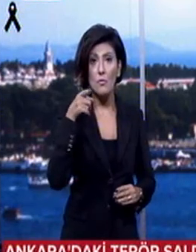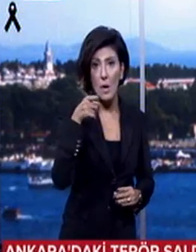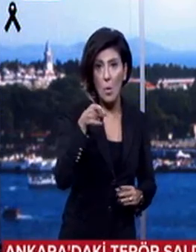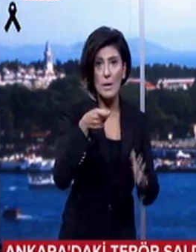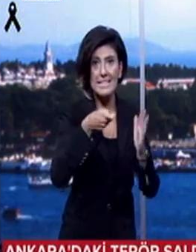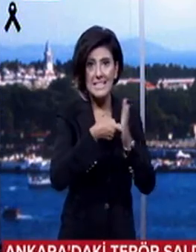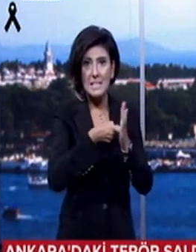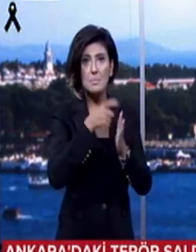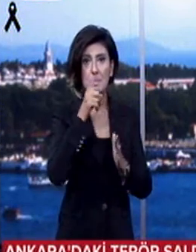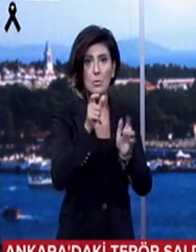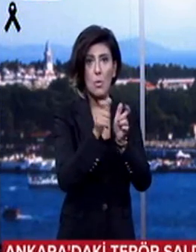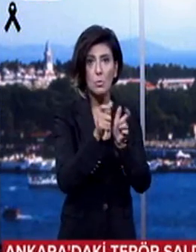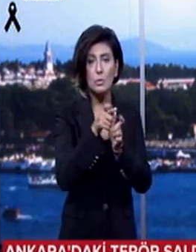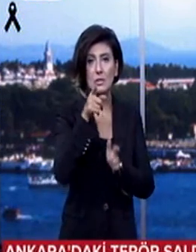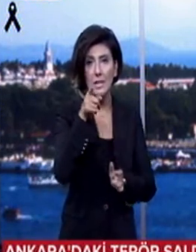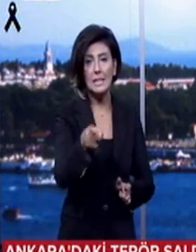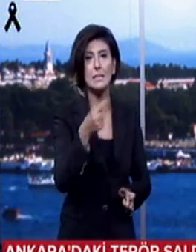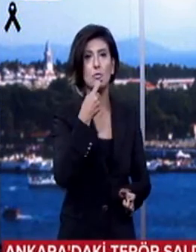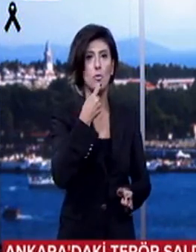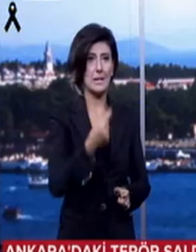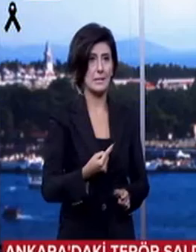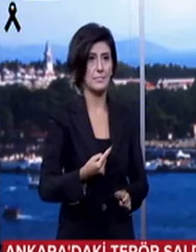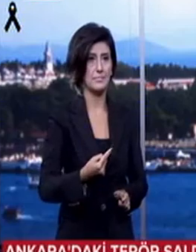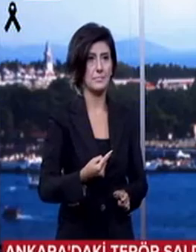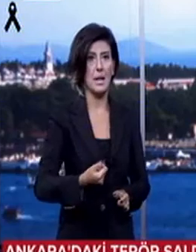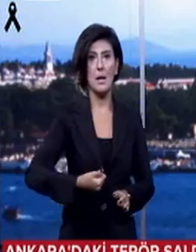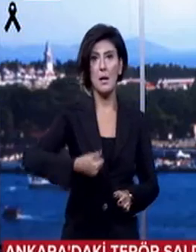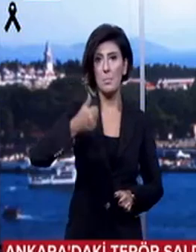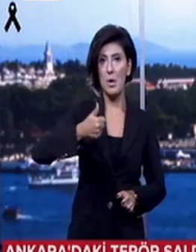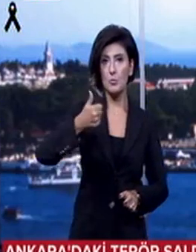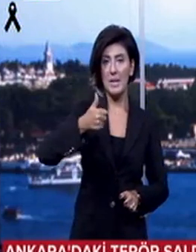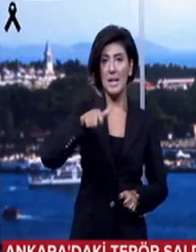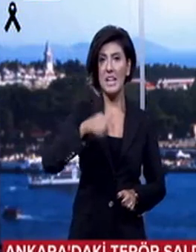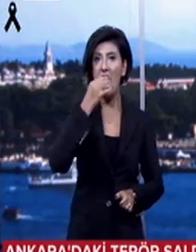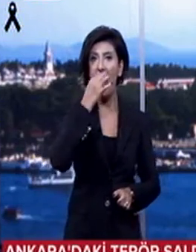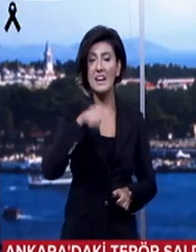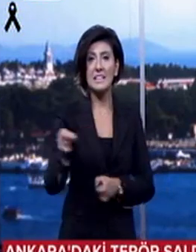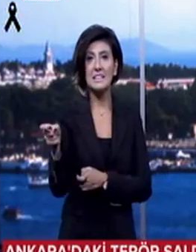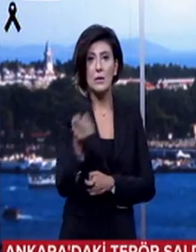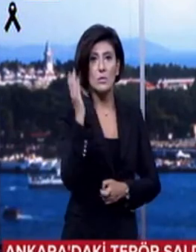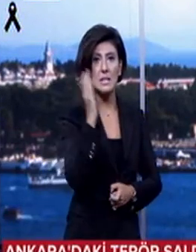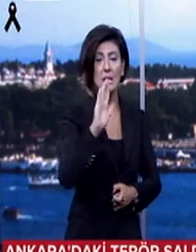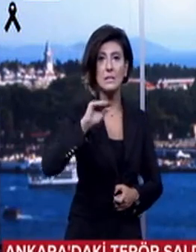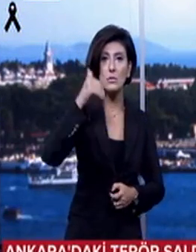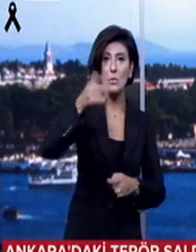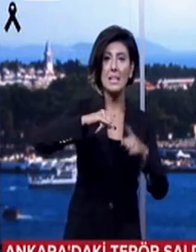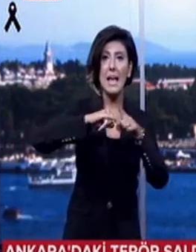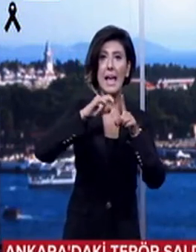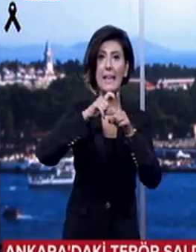ve o ismin bir örgütü işaret ettiğini söyledi. Başbakan, Ankara'daki terör saldırısı sonrası